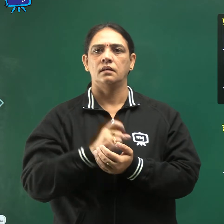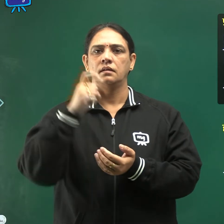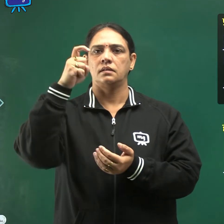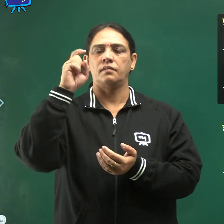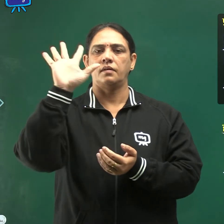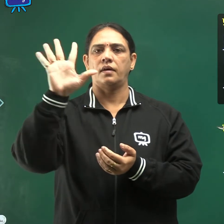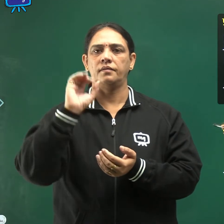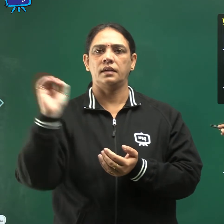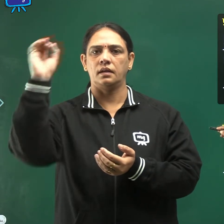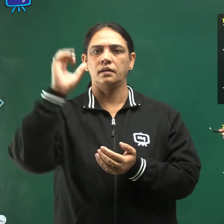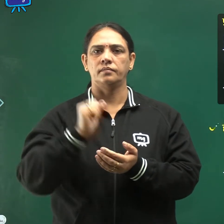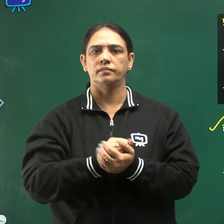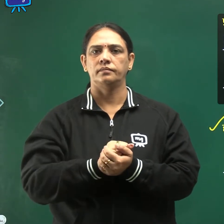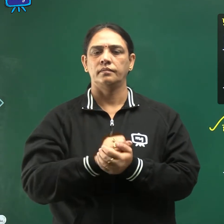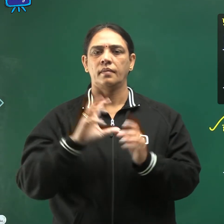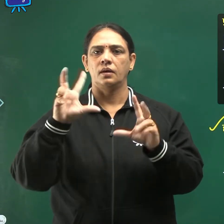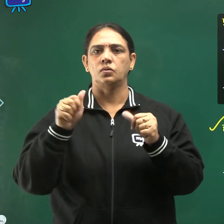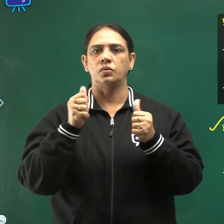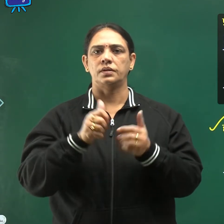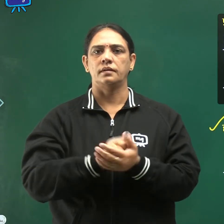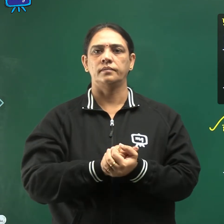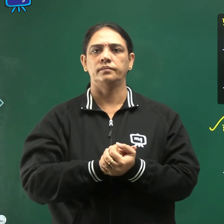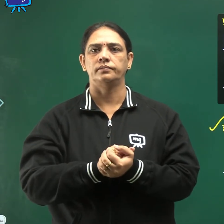75 डिग्री। हल